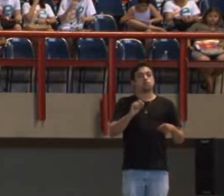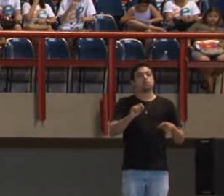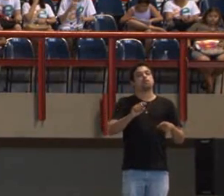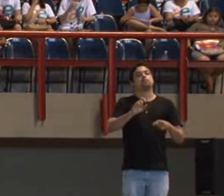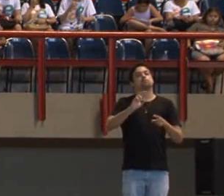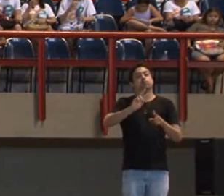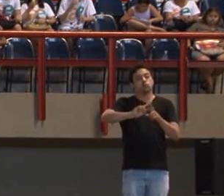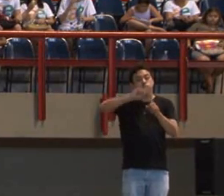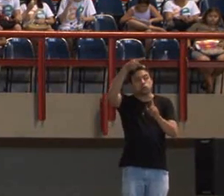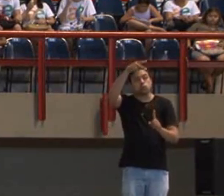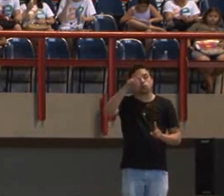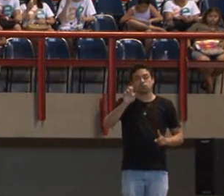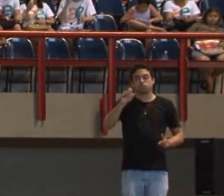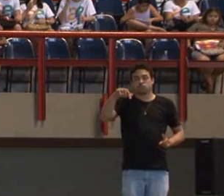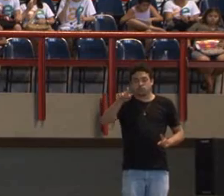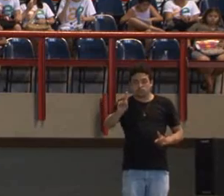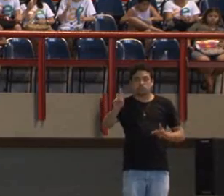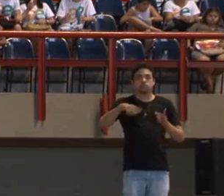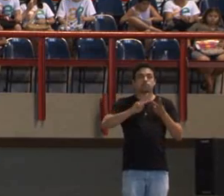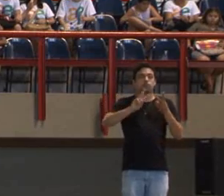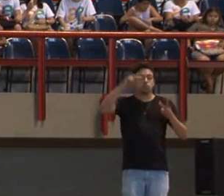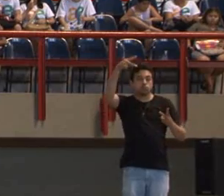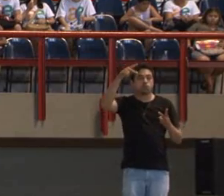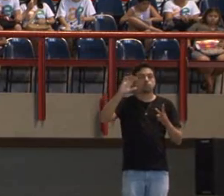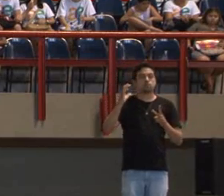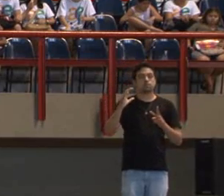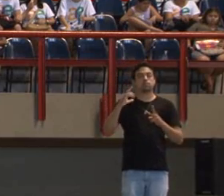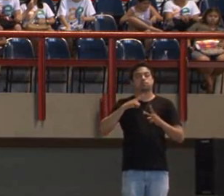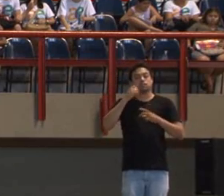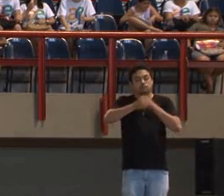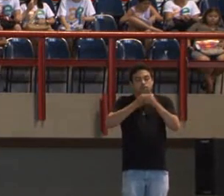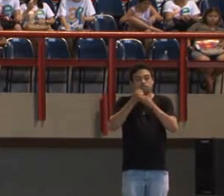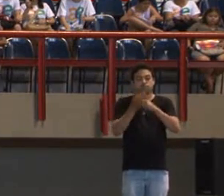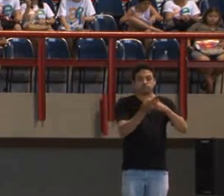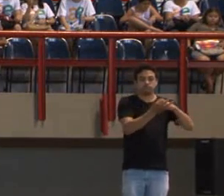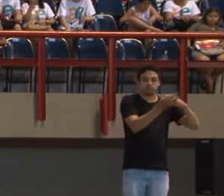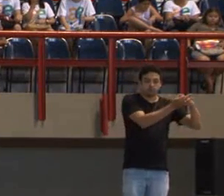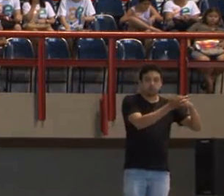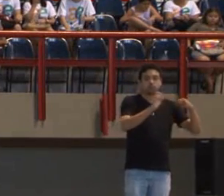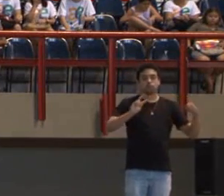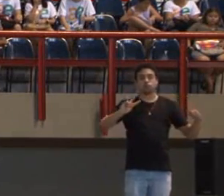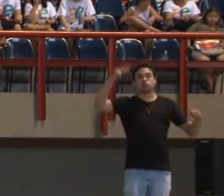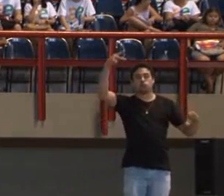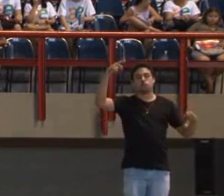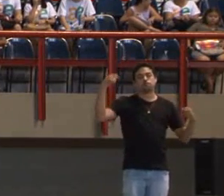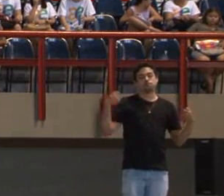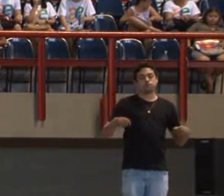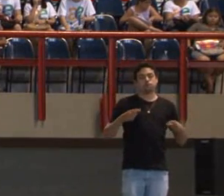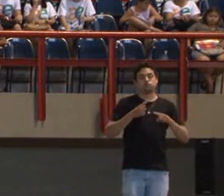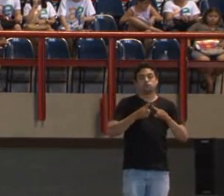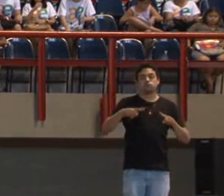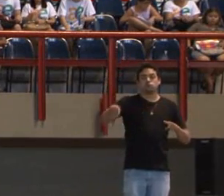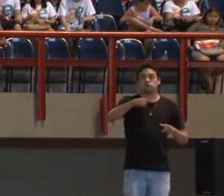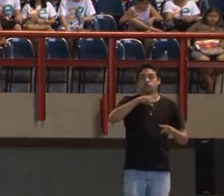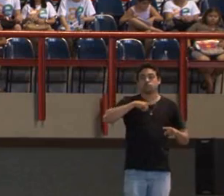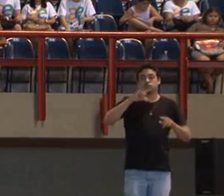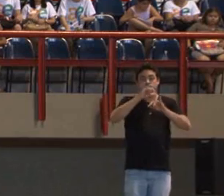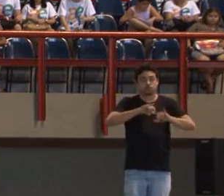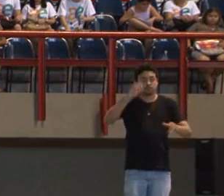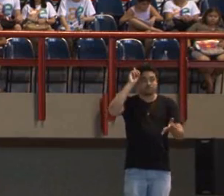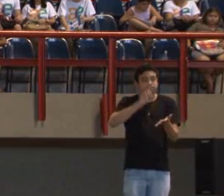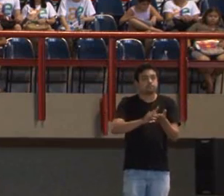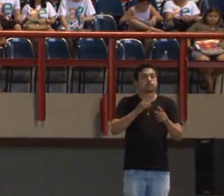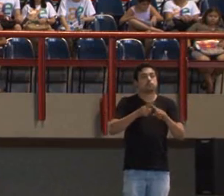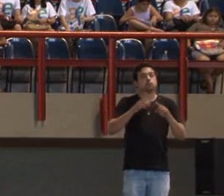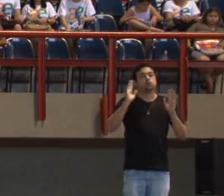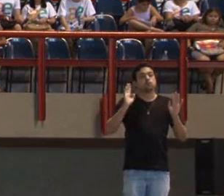de engenheiros e cientistas que se forma por ano. Para vocês terem informações concretas, no